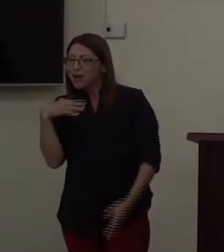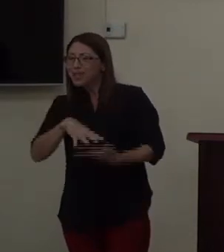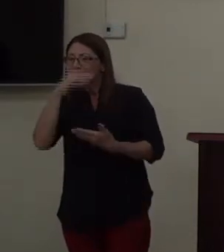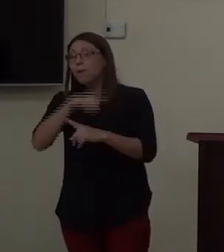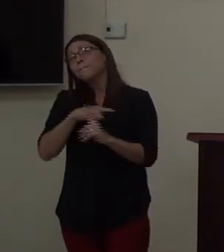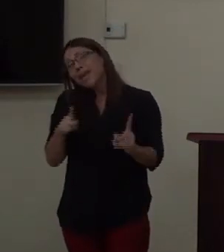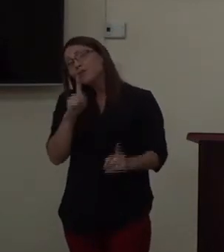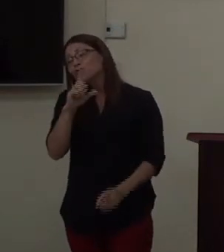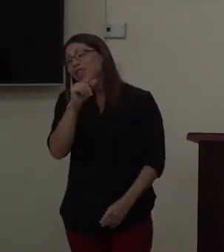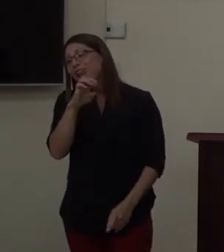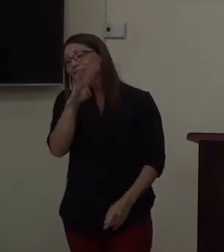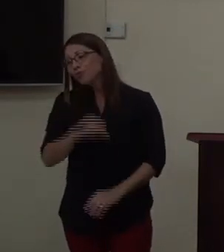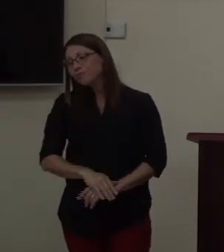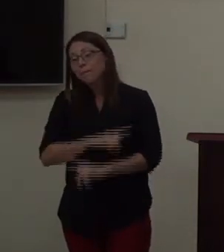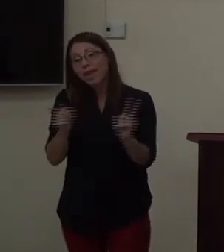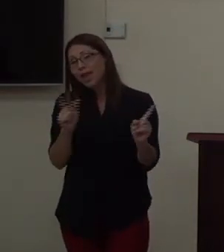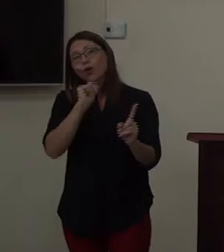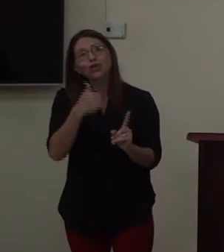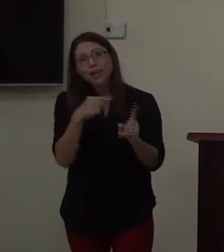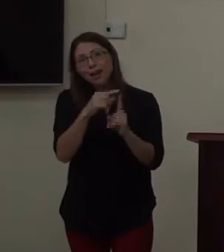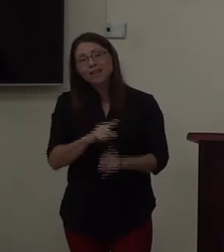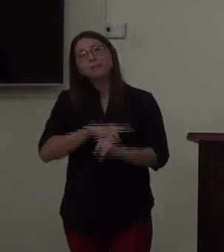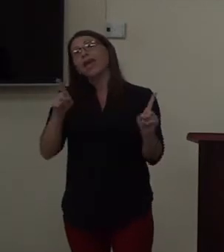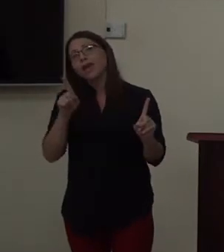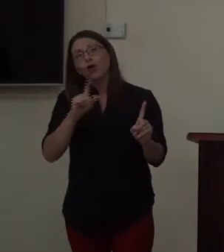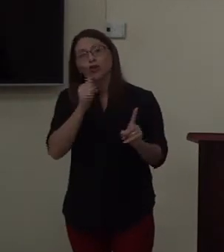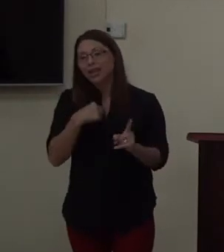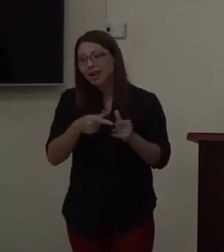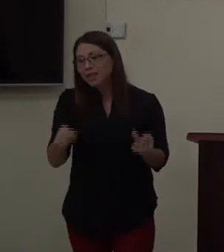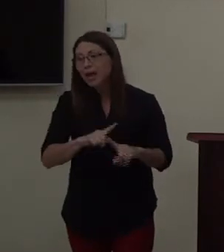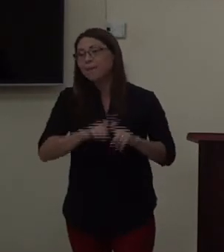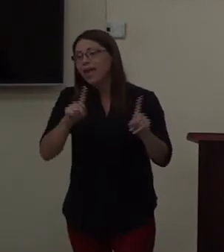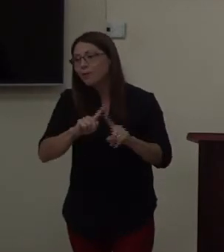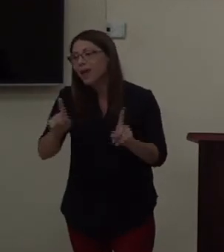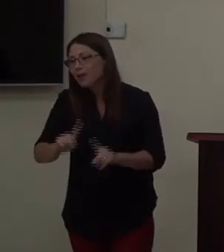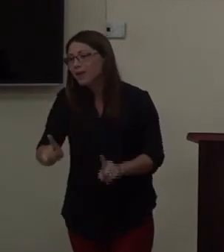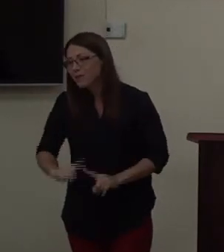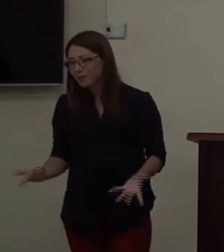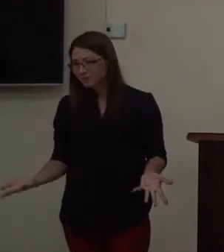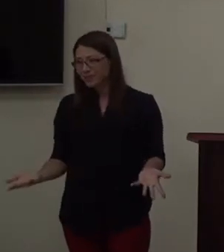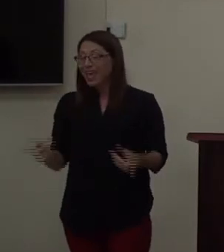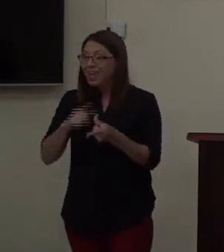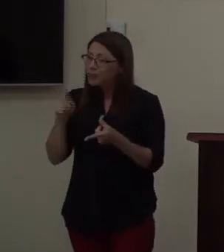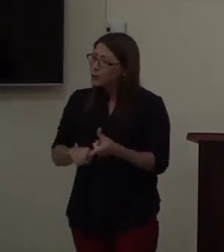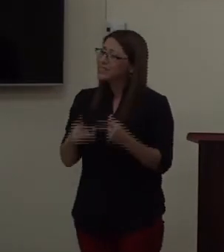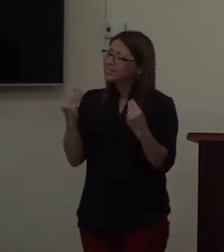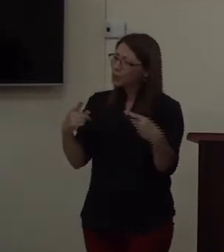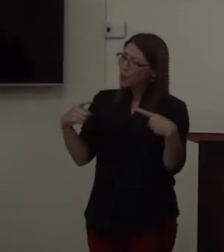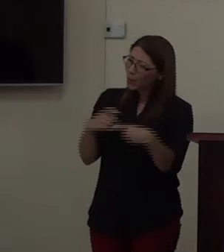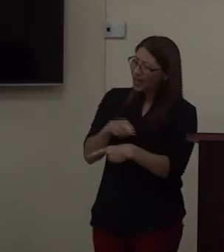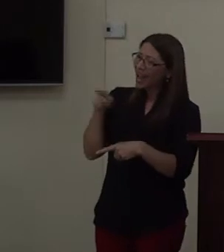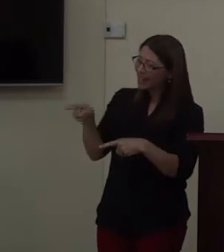es un dialecto, pero no tiene palabras, pero no tiene gramática, pero tal y tal. Entonces, es súper compleja, ¿verdad?,